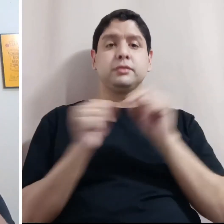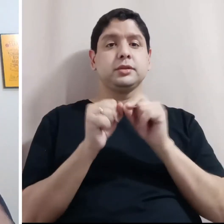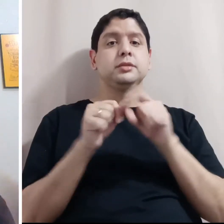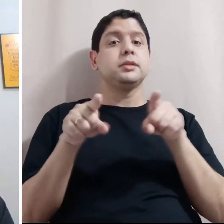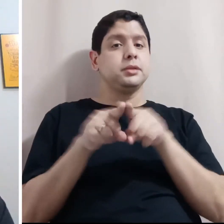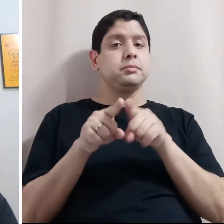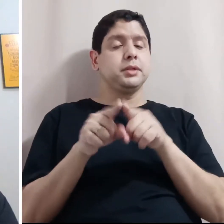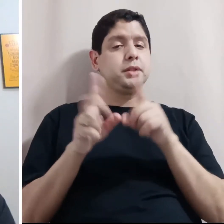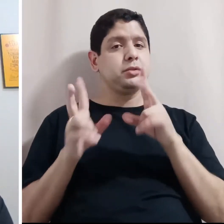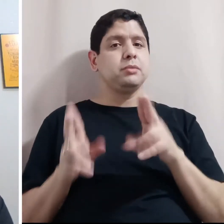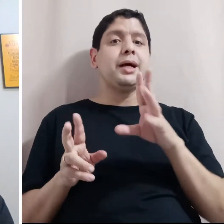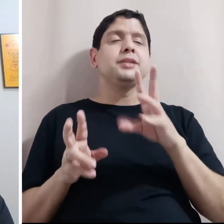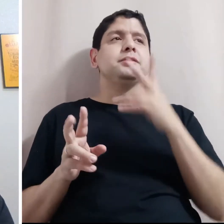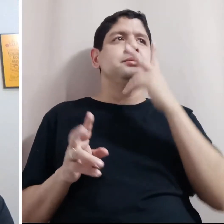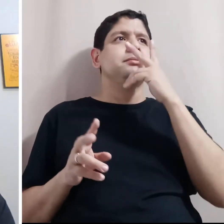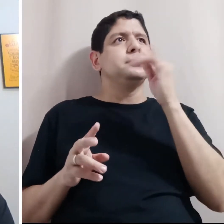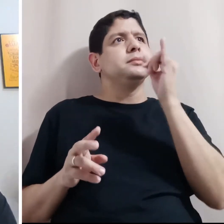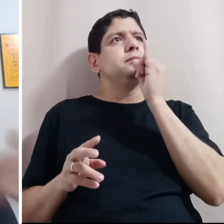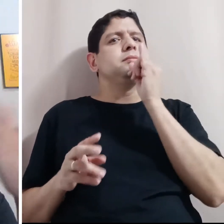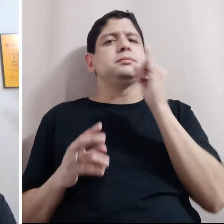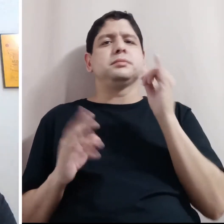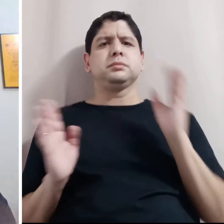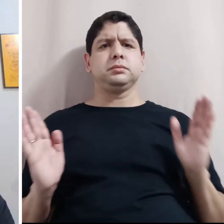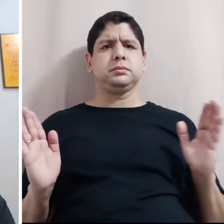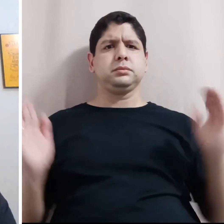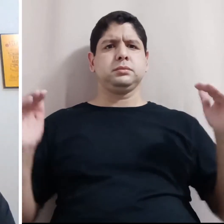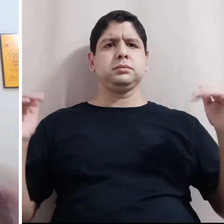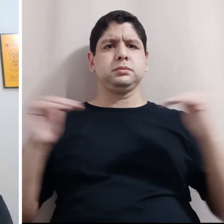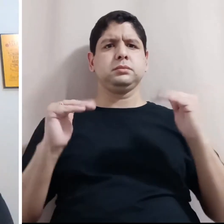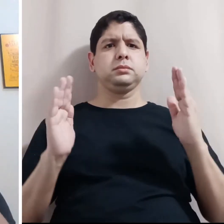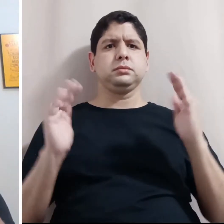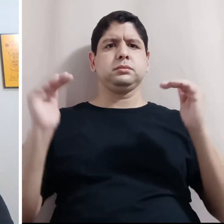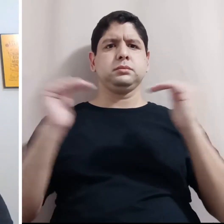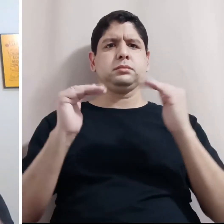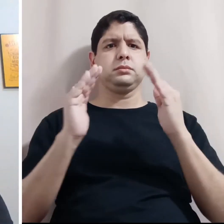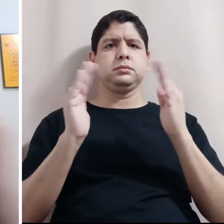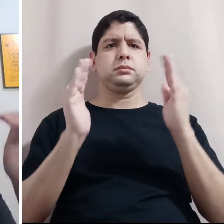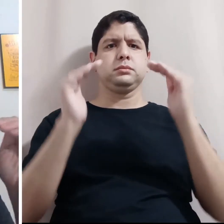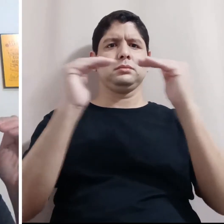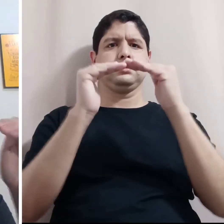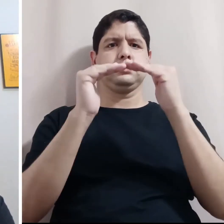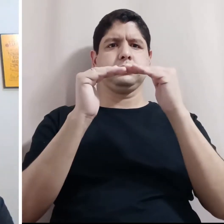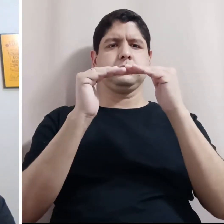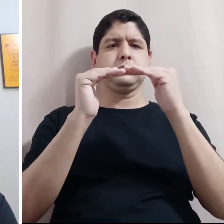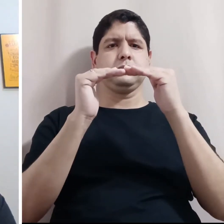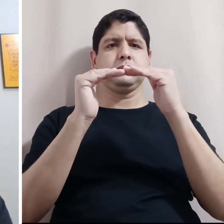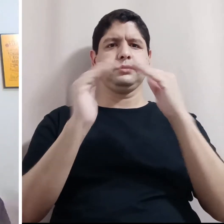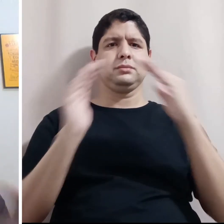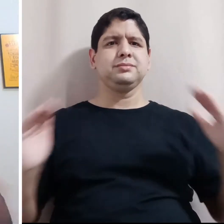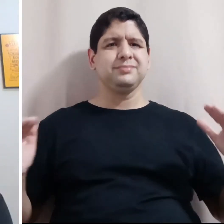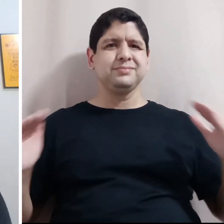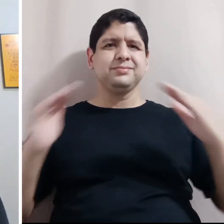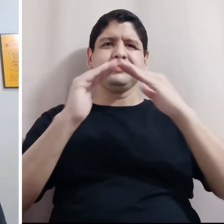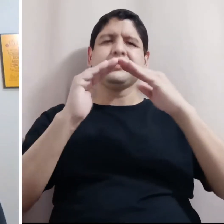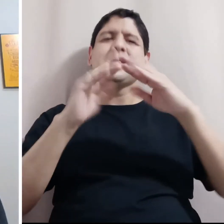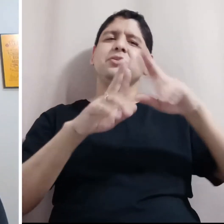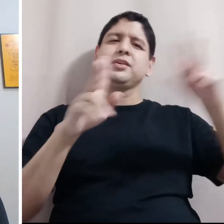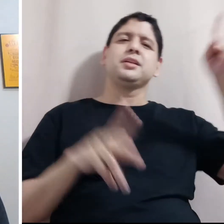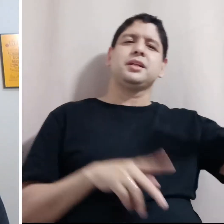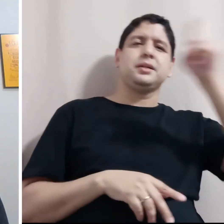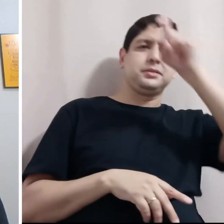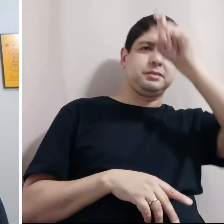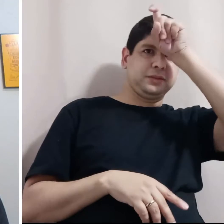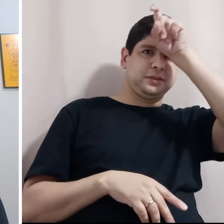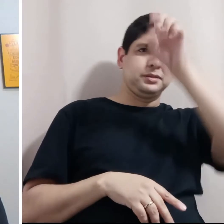as pirâmides dos maias, né, ou dos astecas, elas tinham um formato mais achatado no final. E a função também